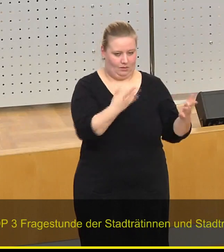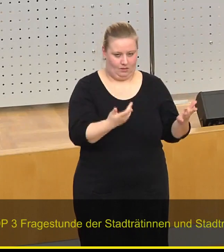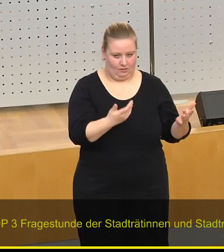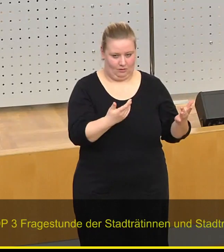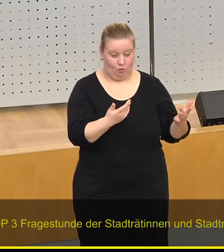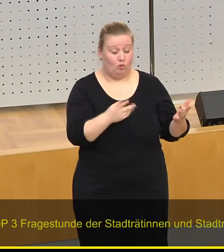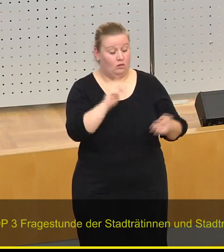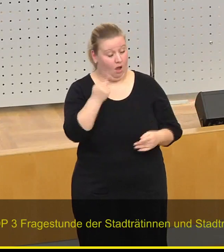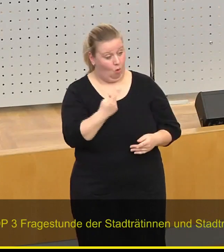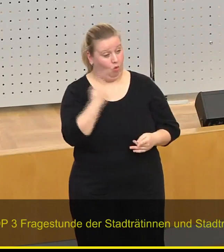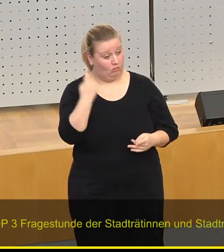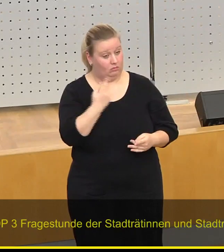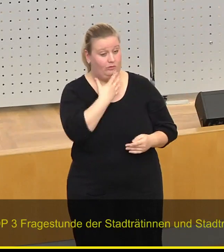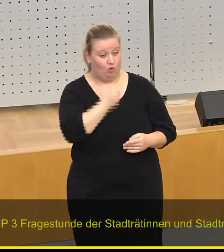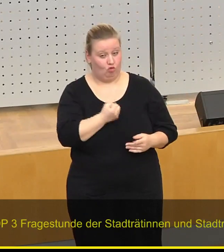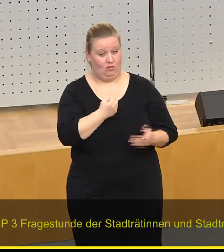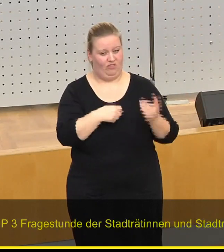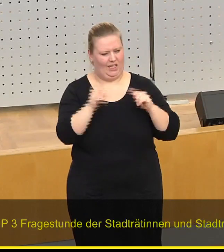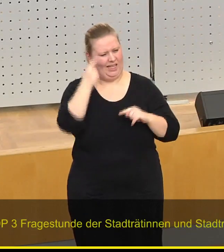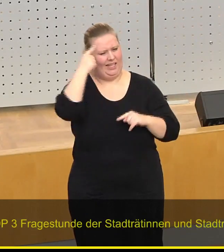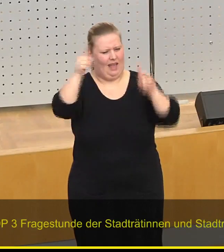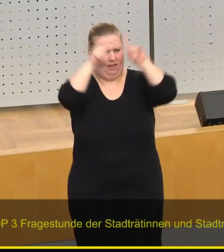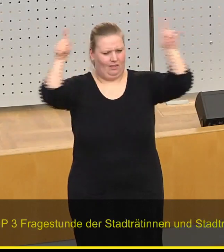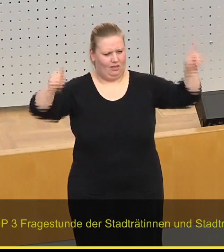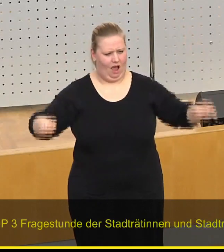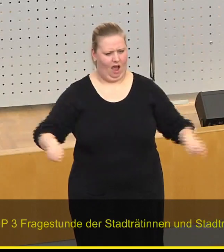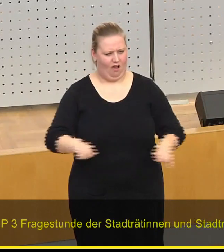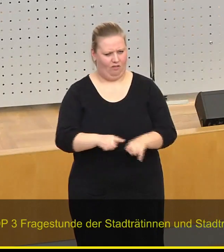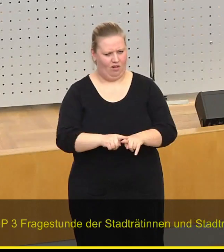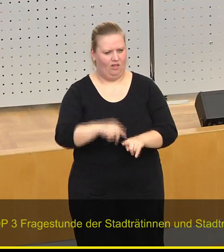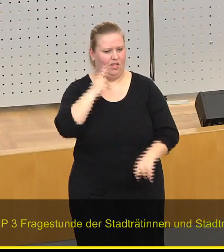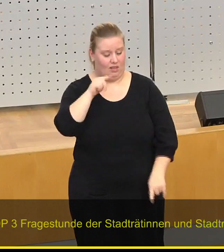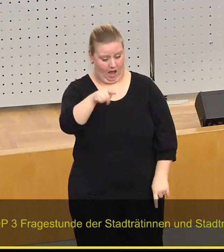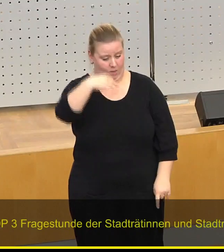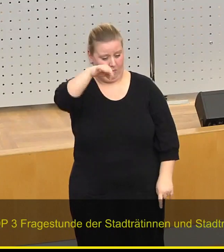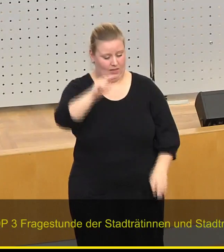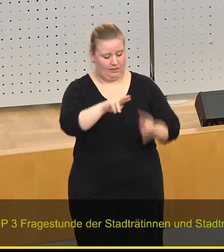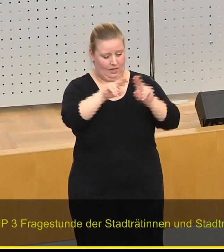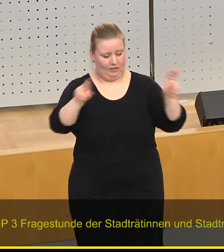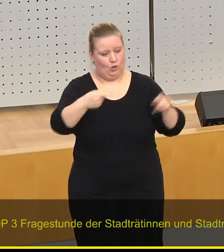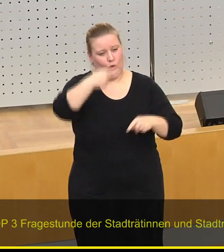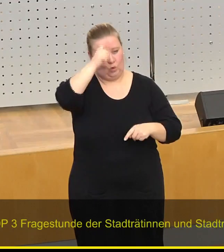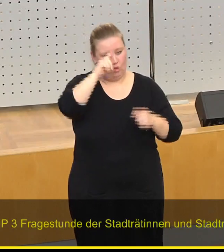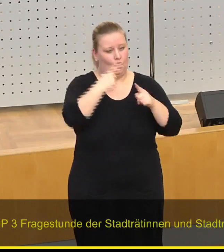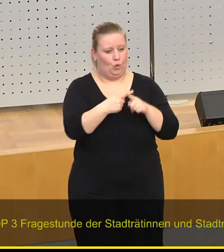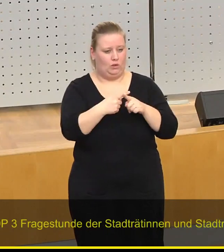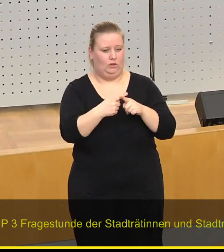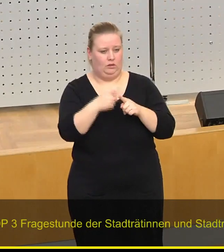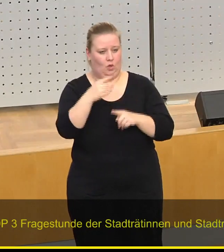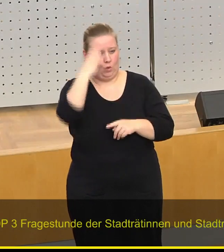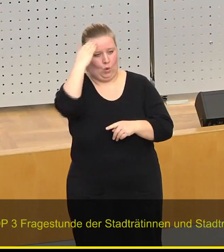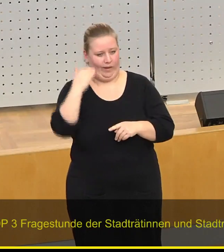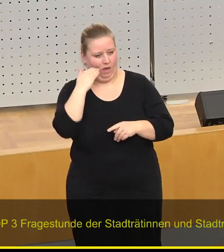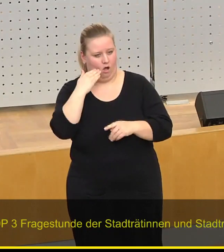ist? Und wie beabsichtigen Sie, mit der Gedenktafel umzugehen, auf der der Name der Präsidentin in deutscher und in koreanischer Sprache